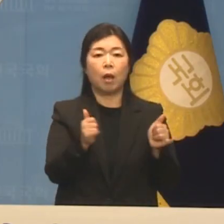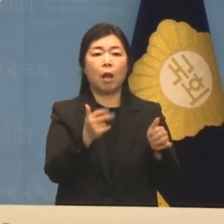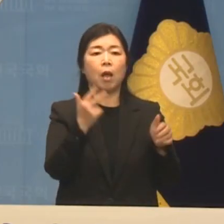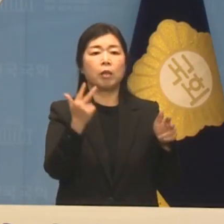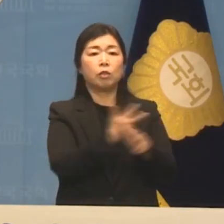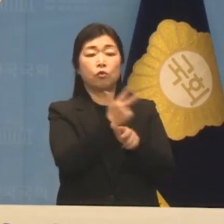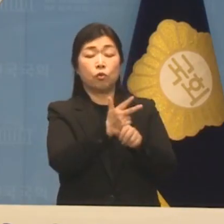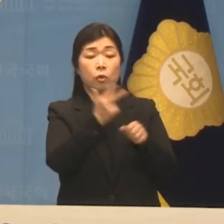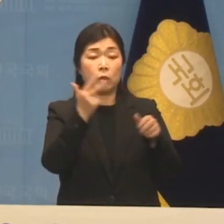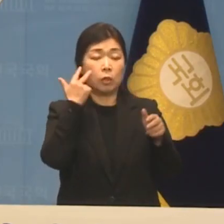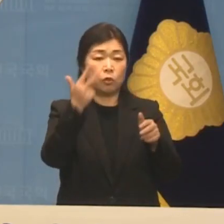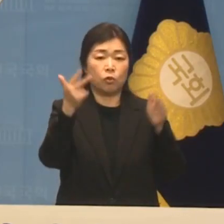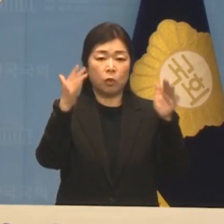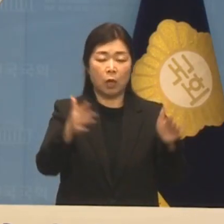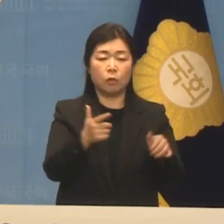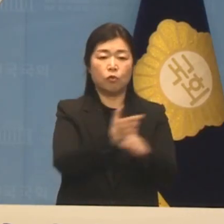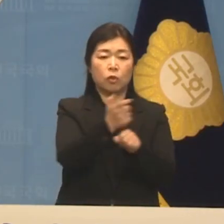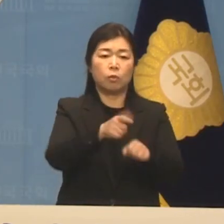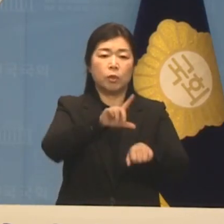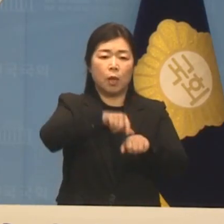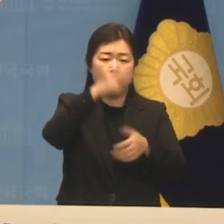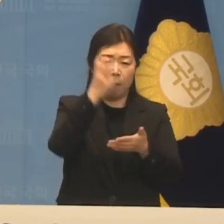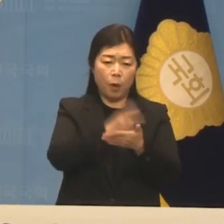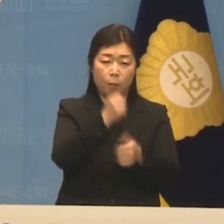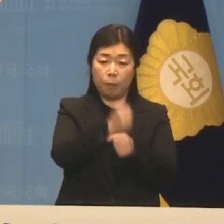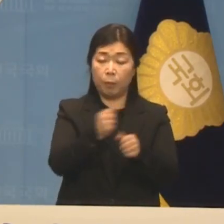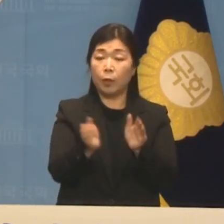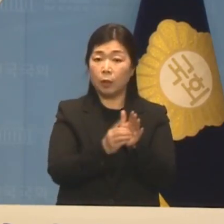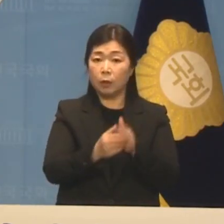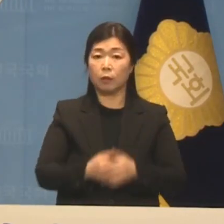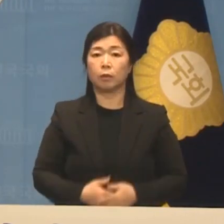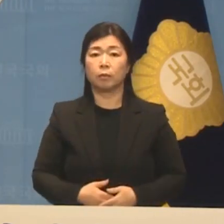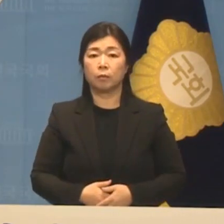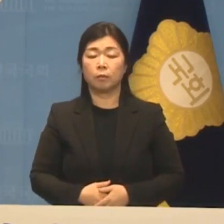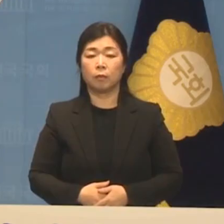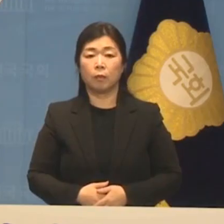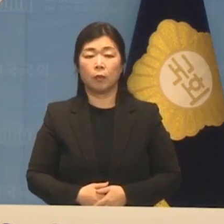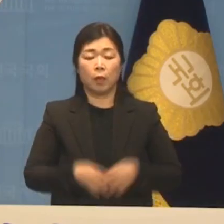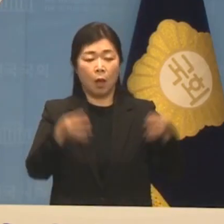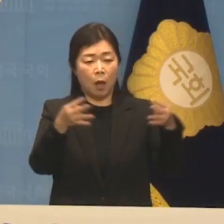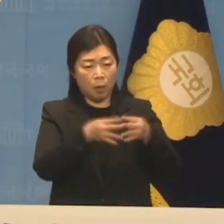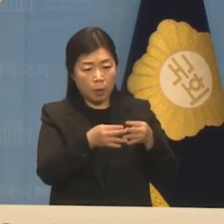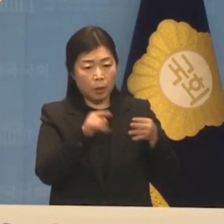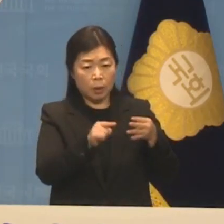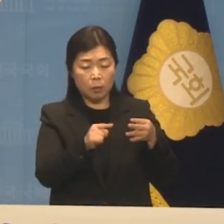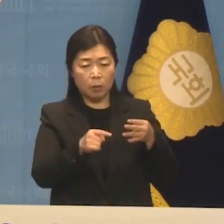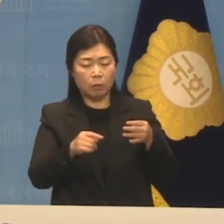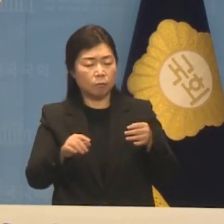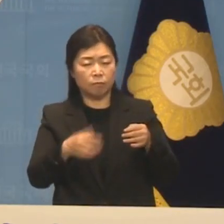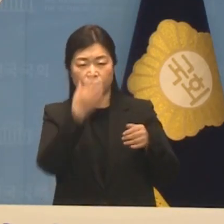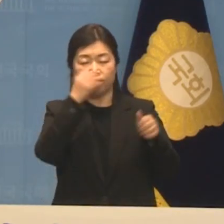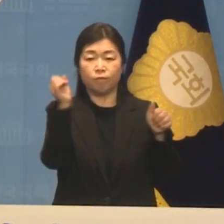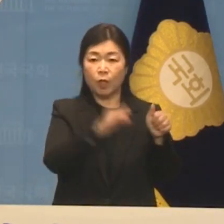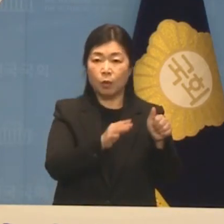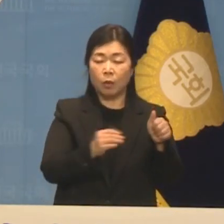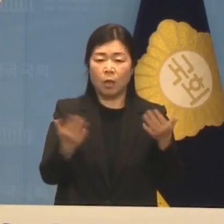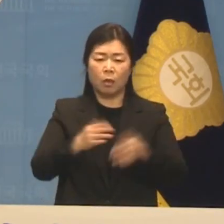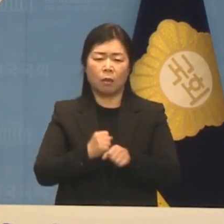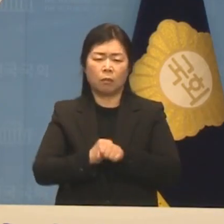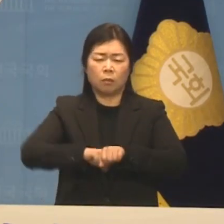60시간 제한을 법제화하였습니다. 사회적 합의에 불참하고 가로를 조장한